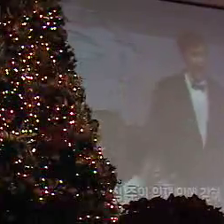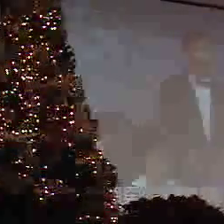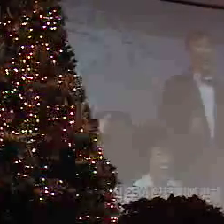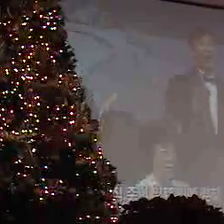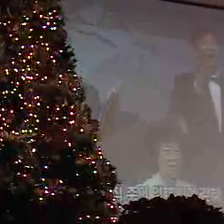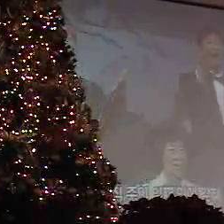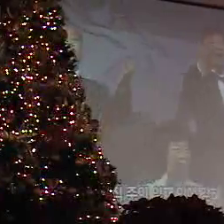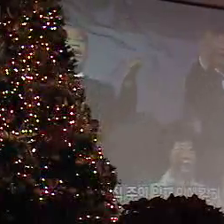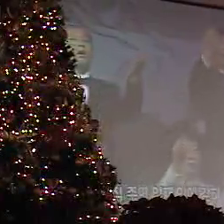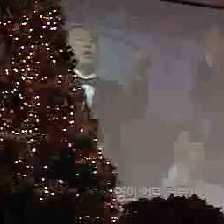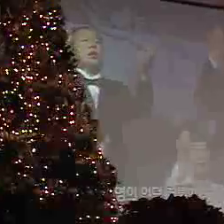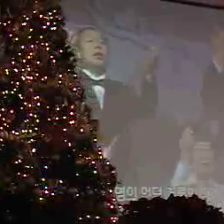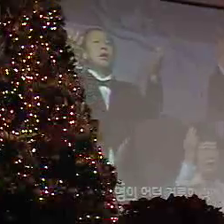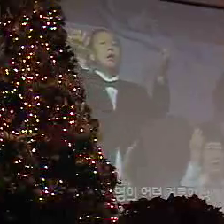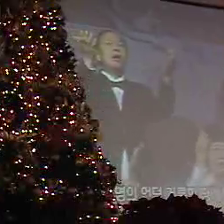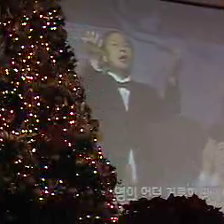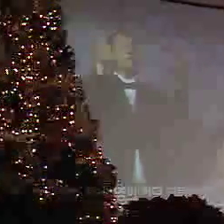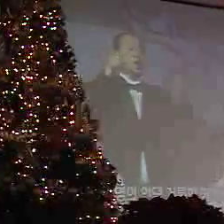찬양합니다.